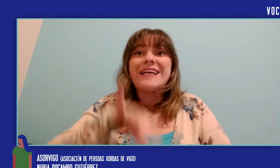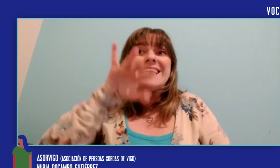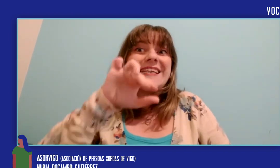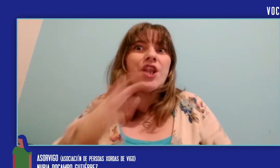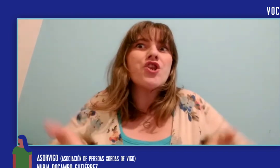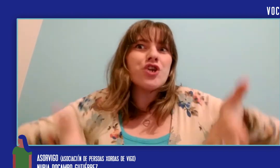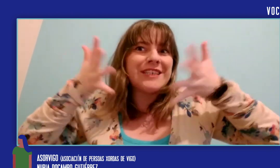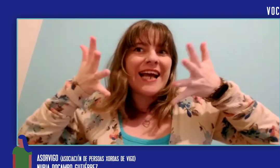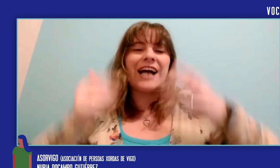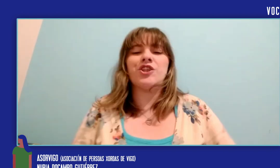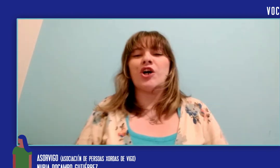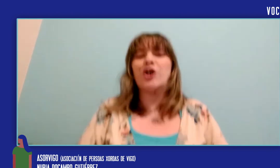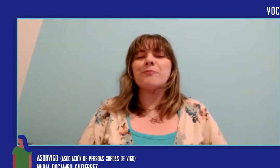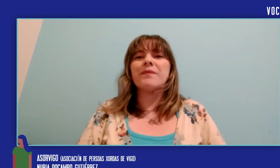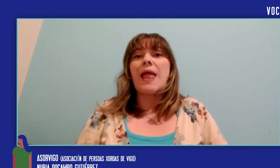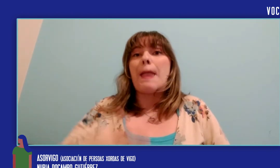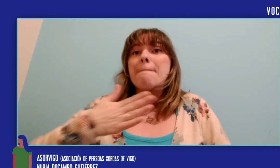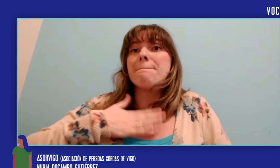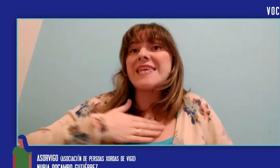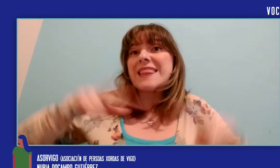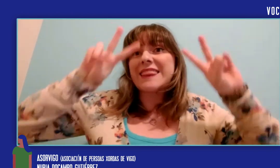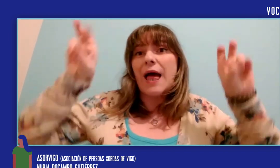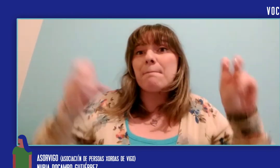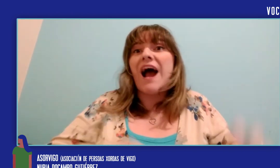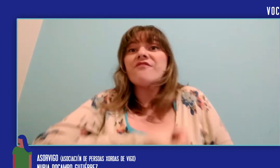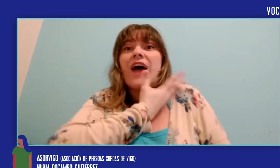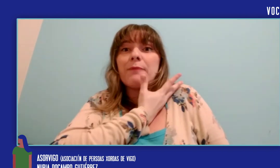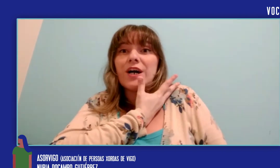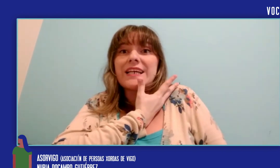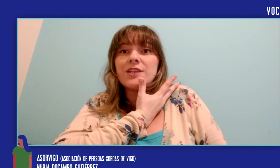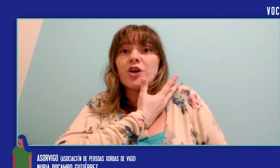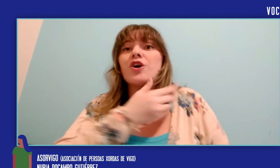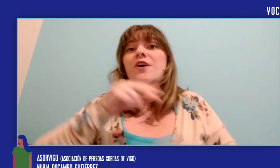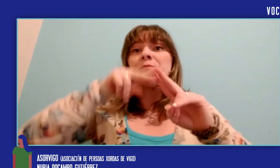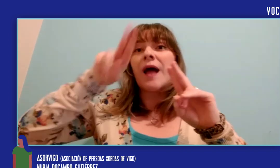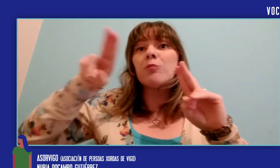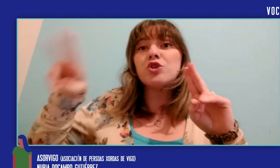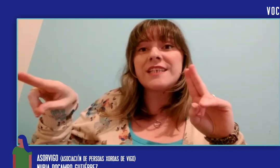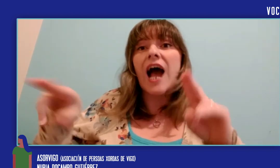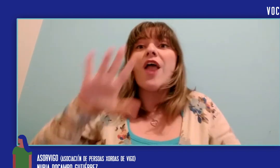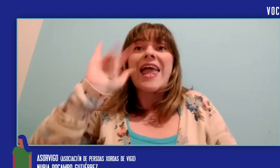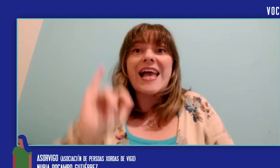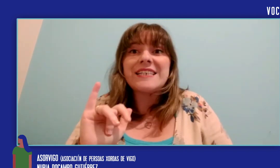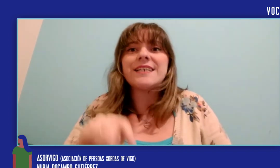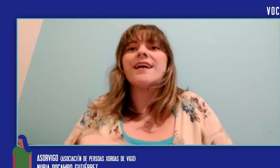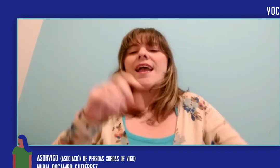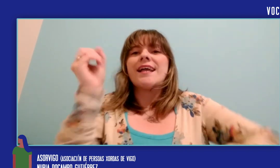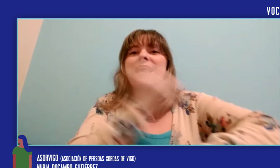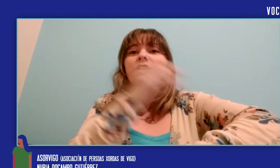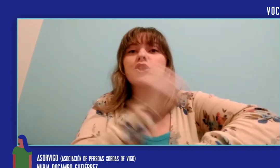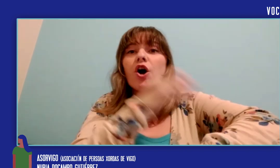marido y no he captado. Mi tema favorito del museo es